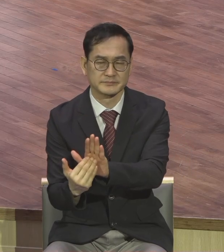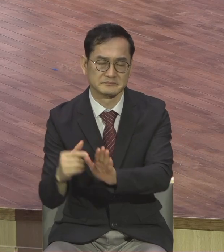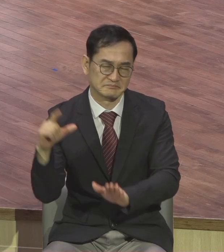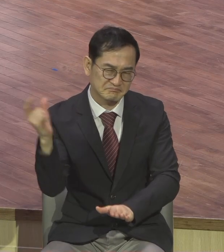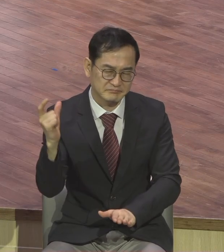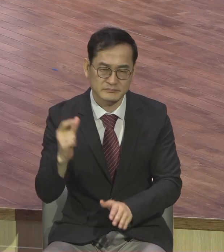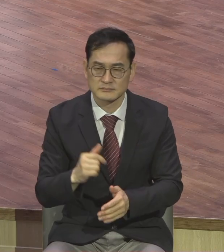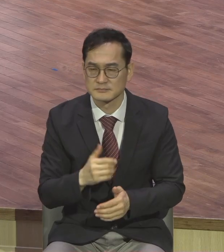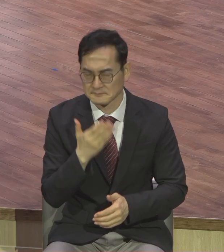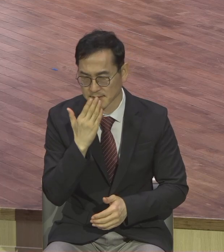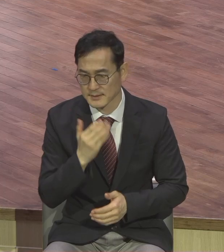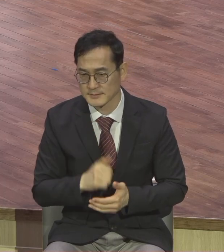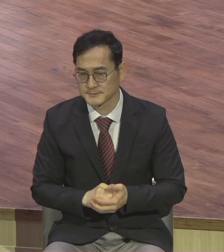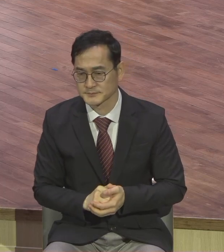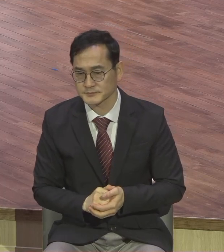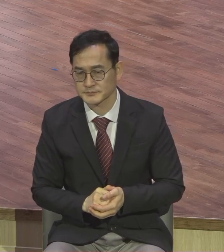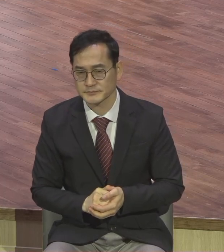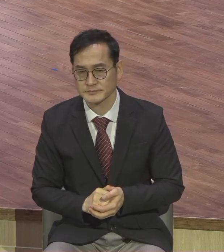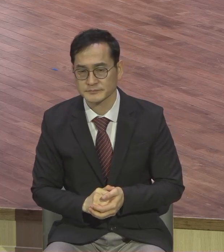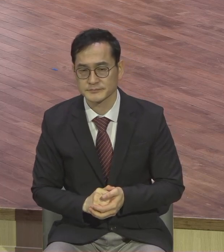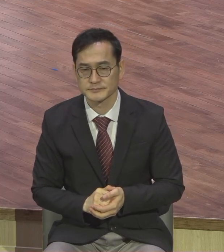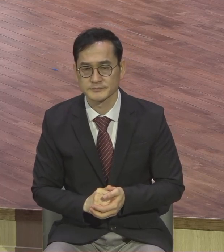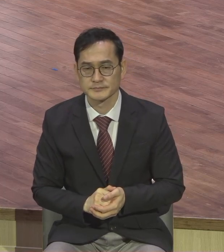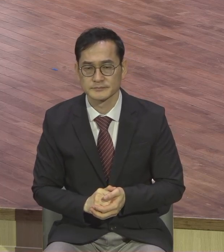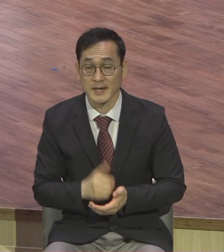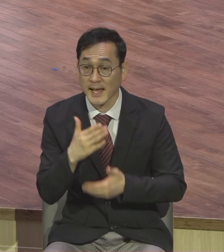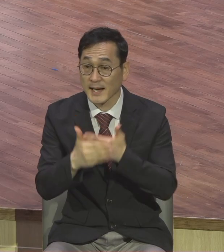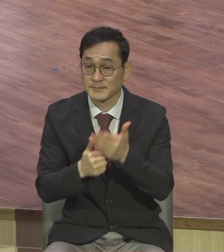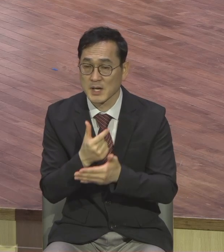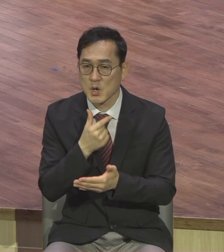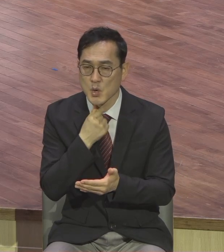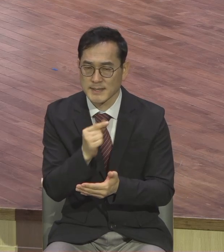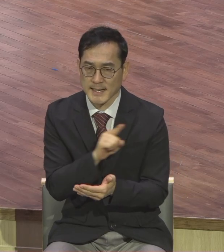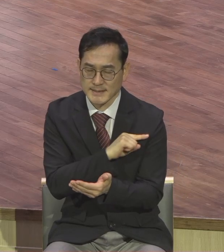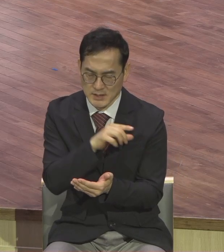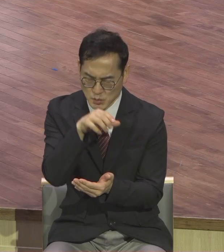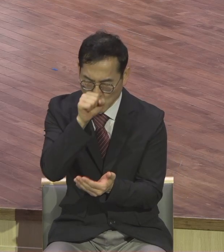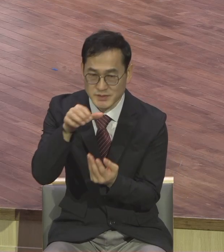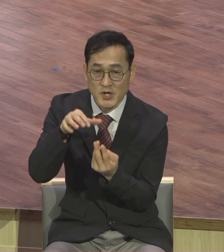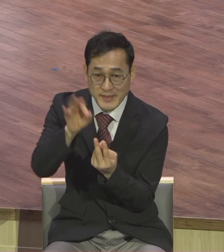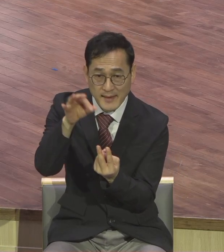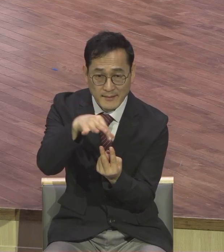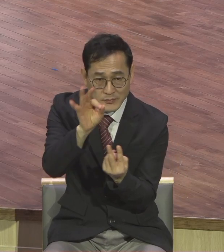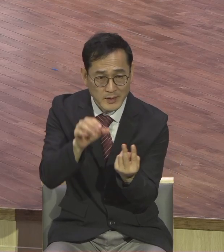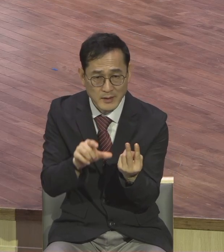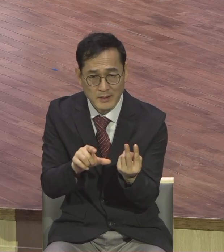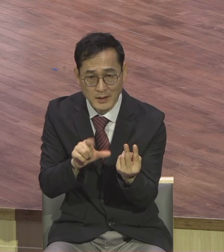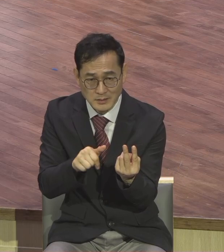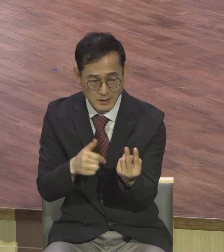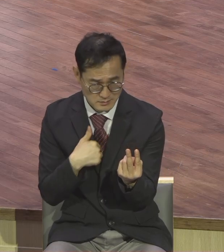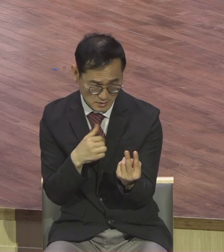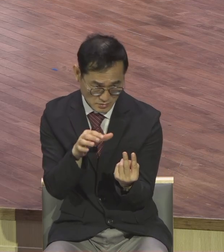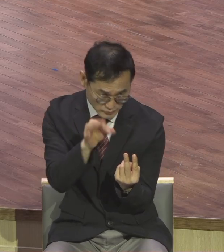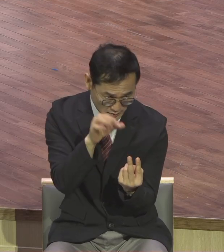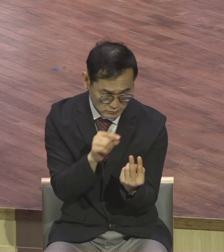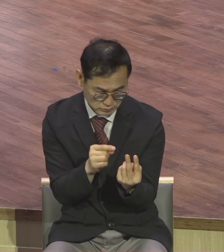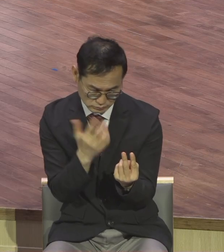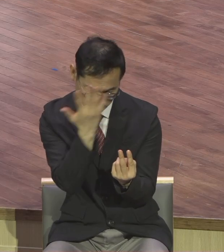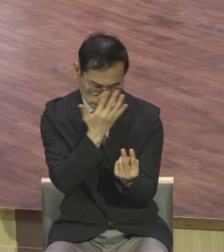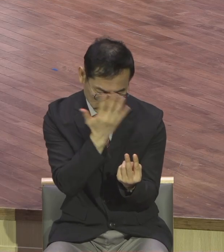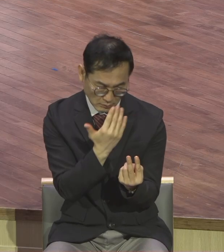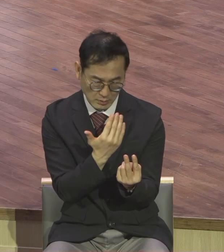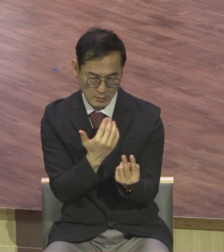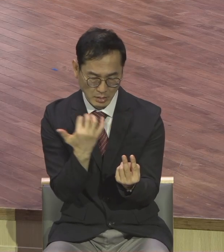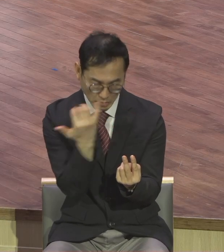그러잖아요. 하나님의 원하시는 최선의 선택을 해야 되겠는데 어떻게 합니까? 내 힘으로, 내 능력으로 안